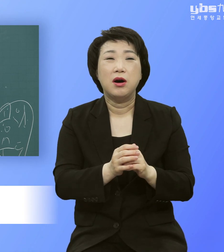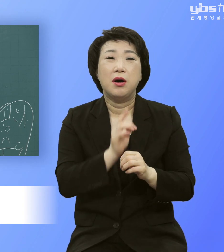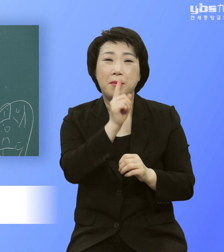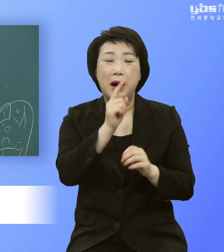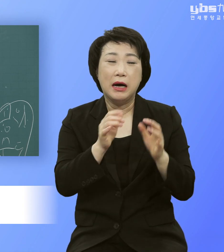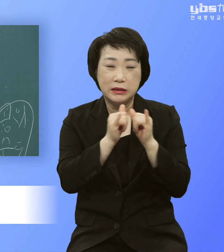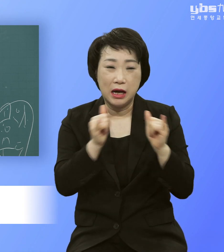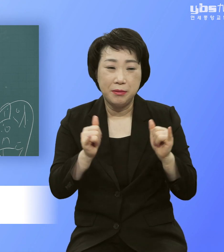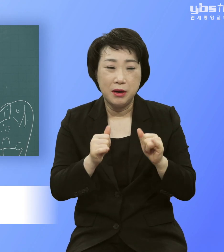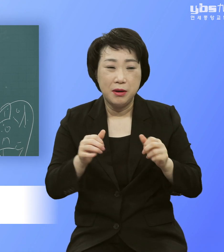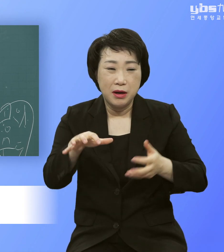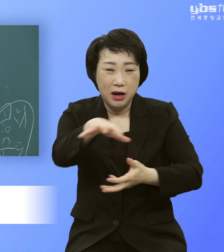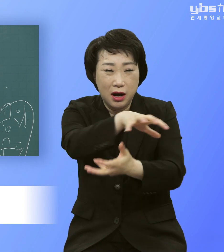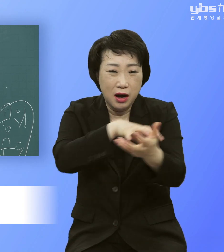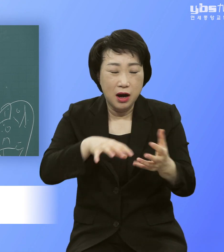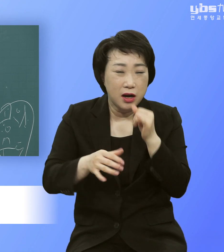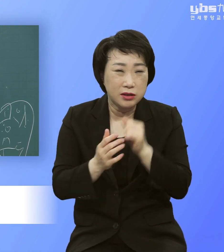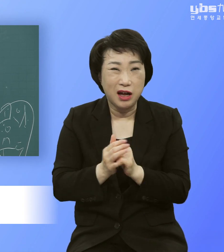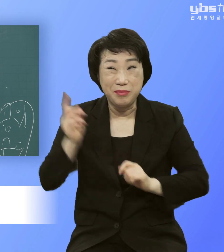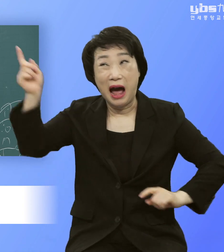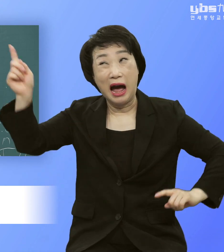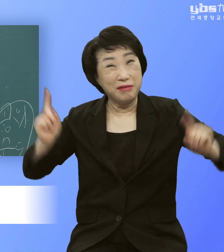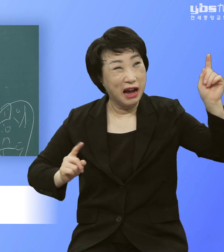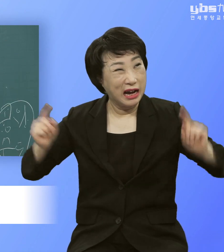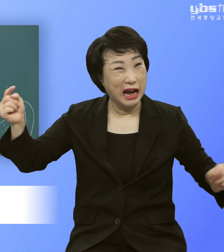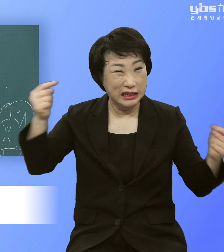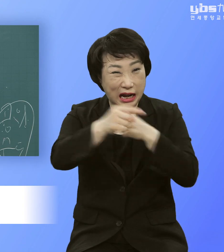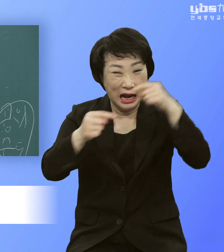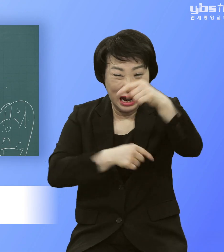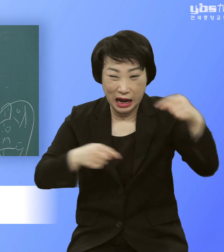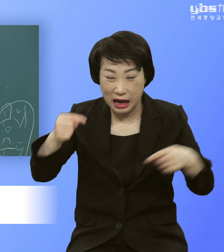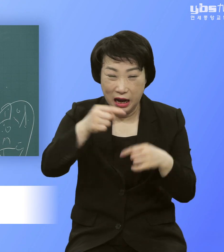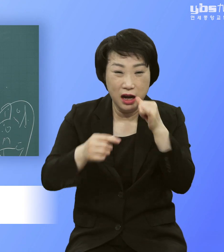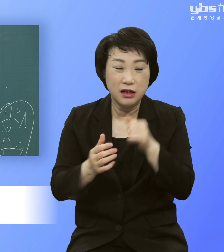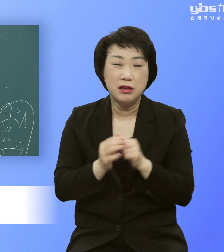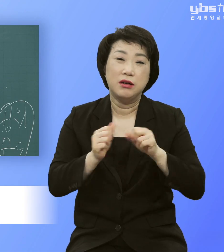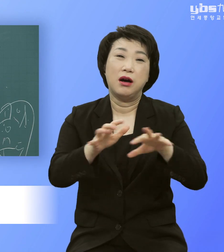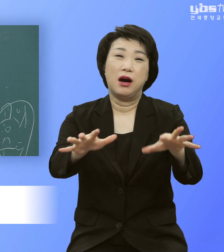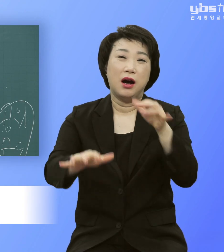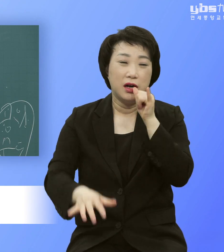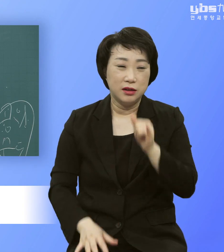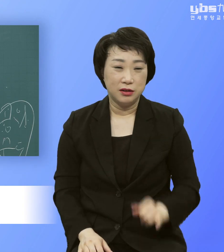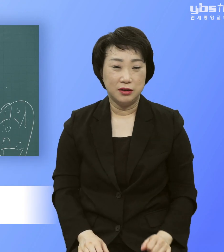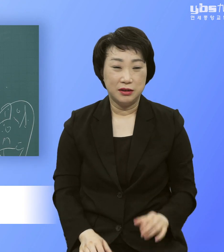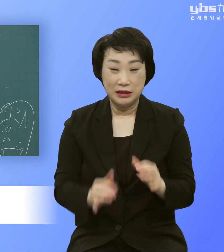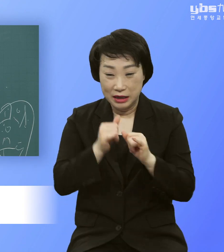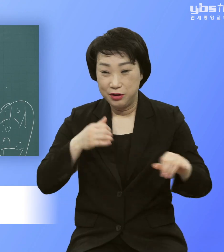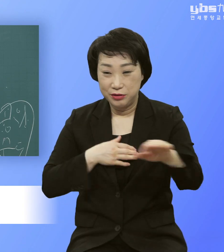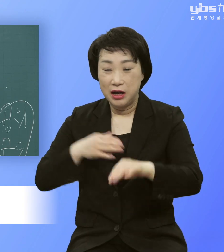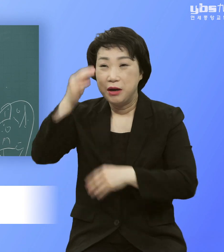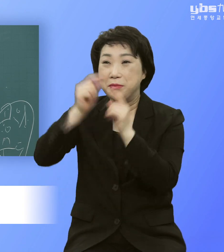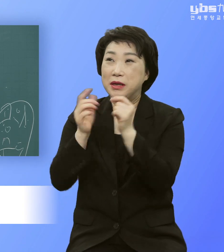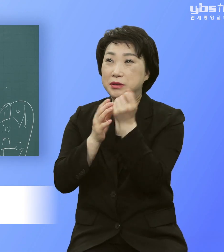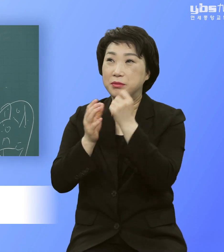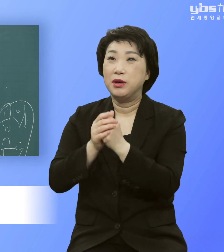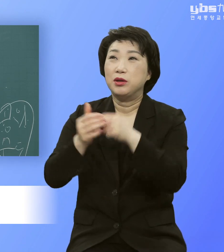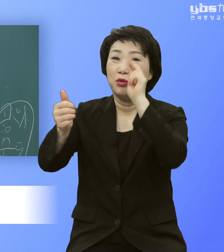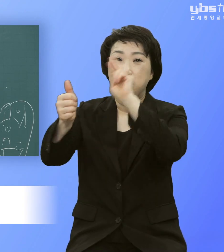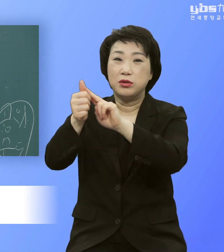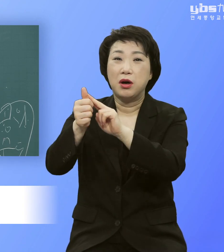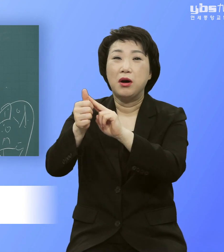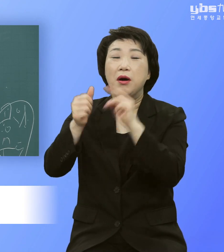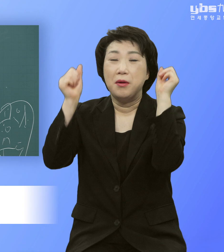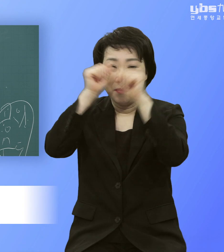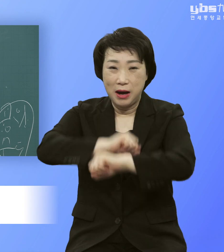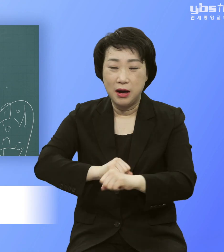흩어버리니까 다 흩어서 없어져 버리잖아요. 인간은 하나님을 도전하면 망하고 불순종하면 죽는다는 거.